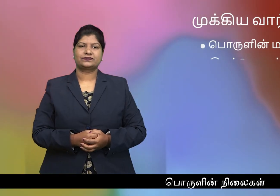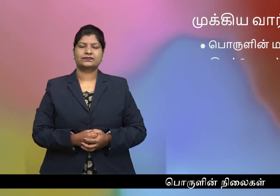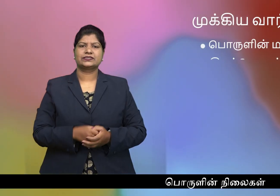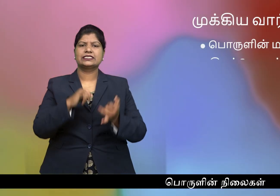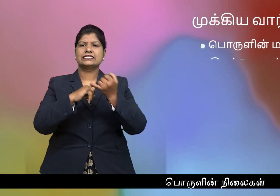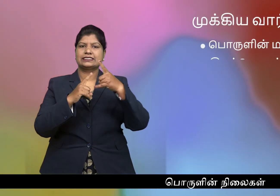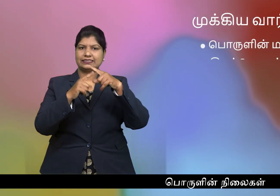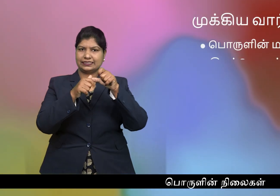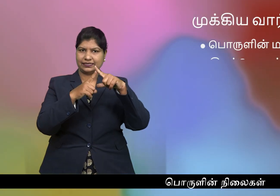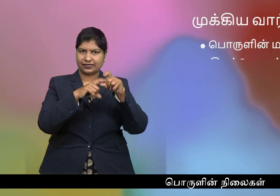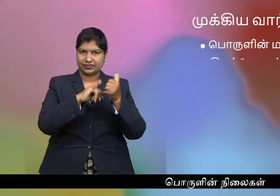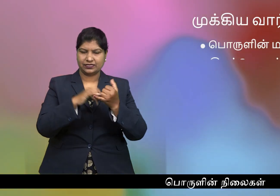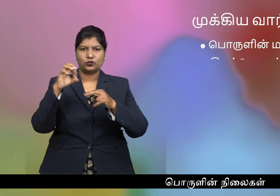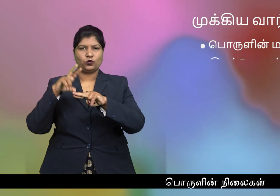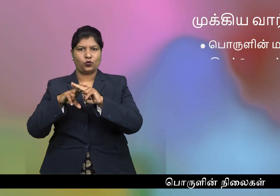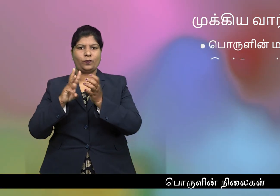பொருளின் நிலைகள்,